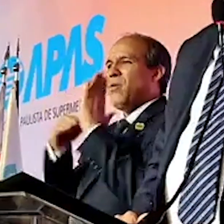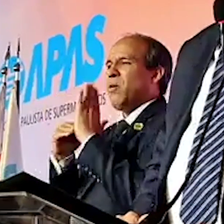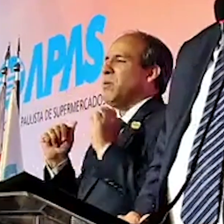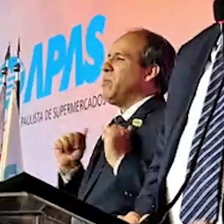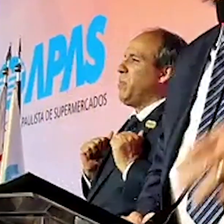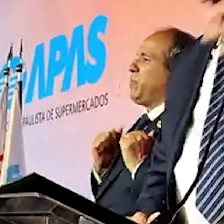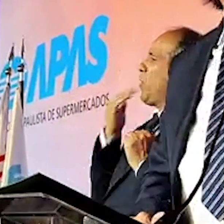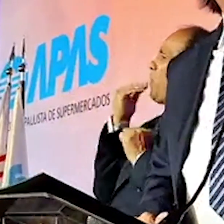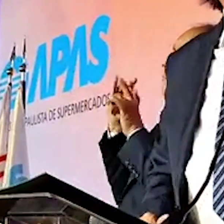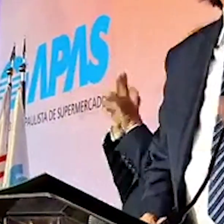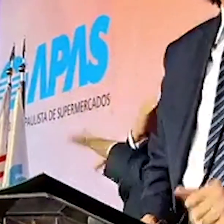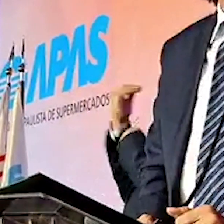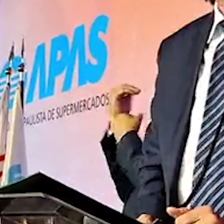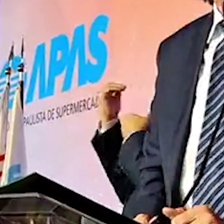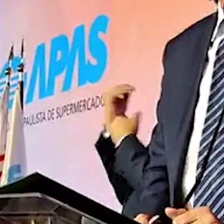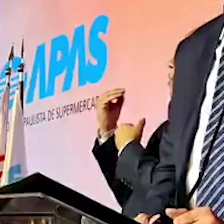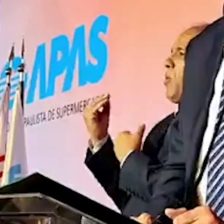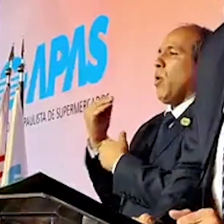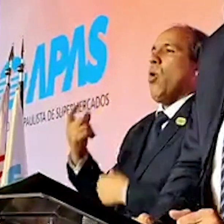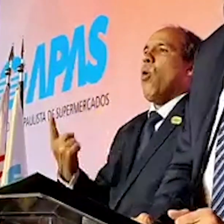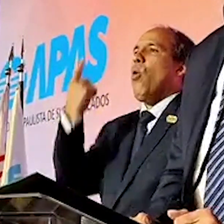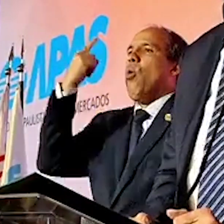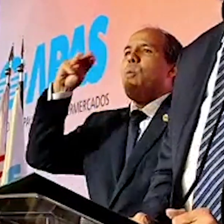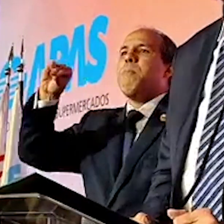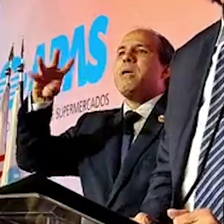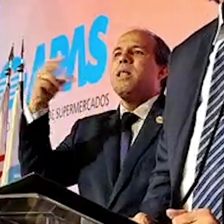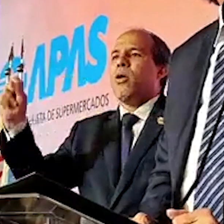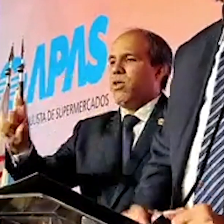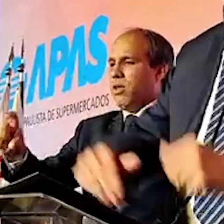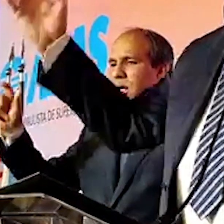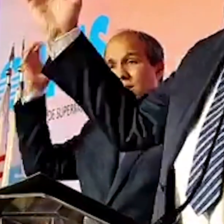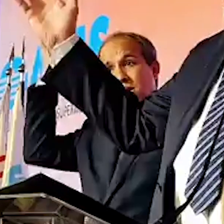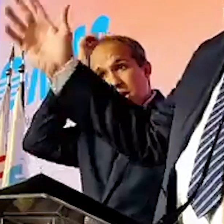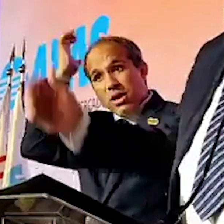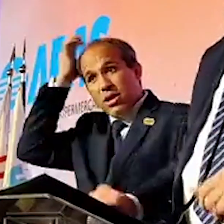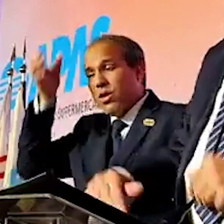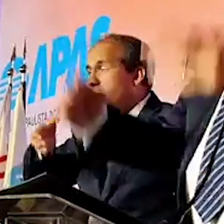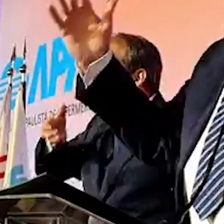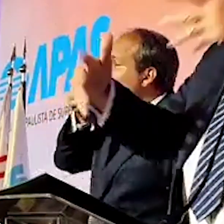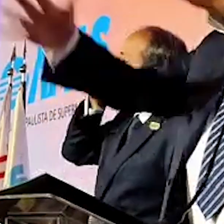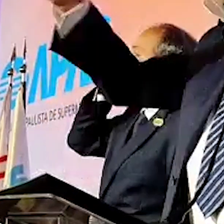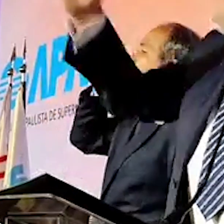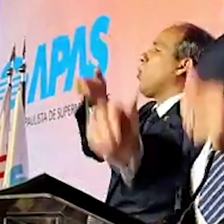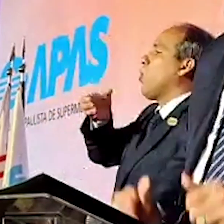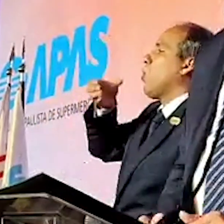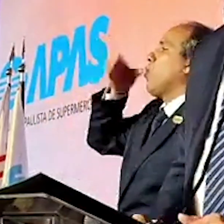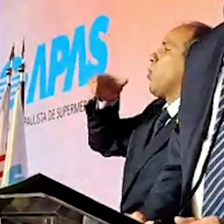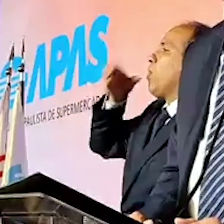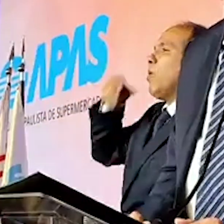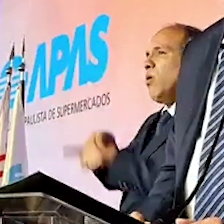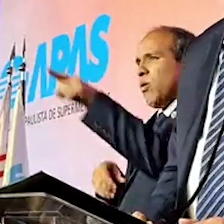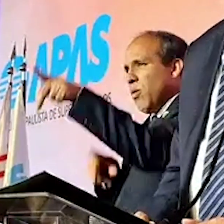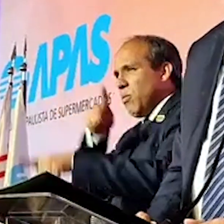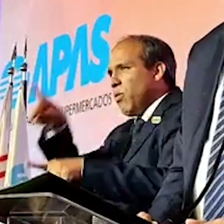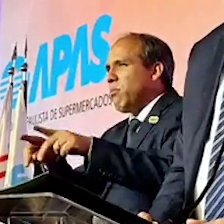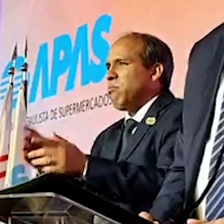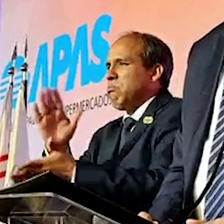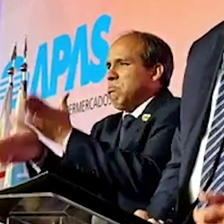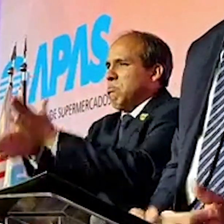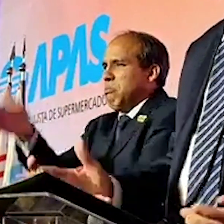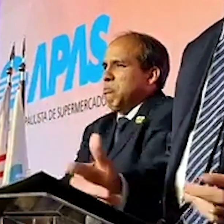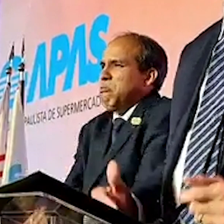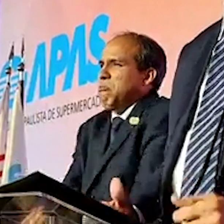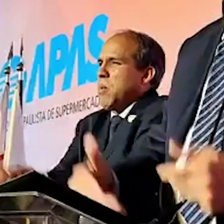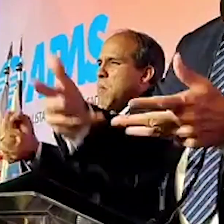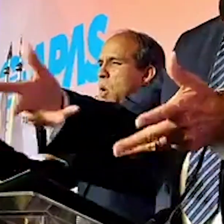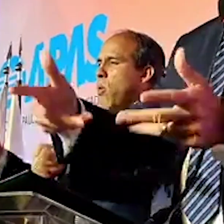bordoneira. 1 milhão de latas de leite condensado lá dentro. Sabe? E vendo o povo se explodir lá fora. Se